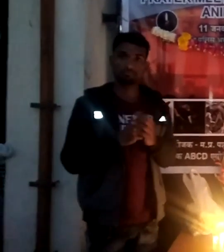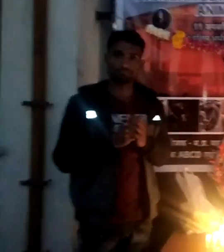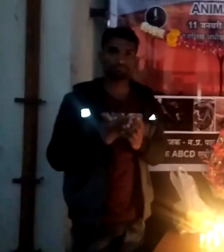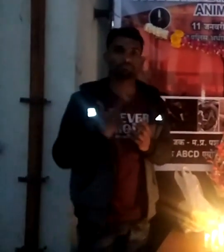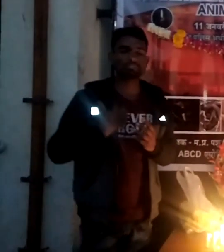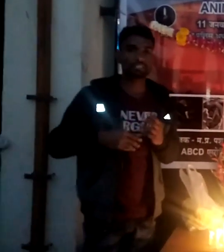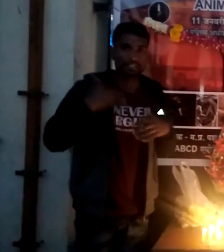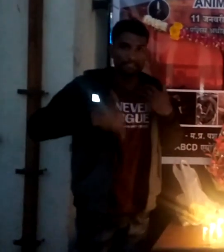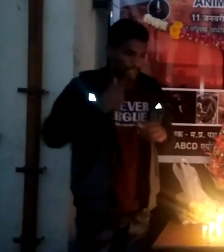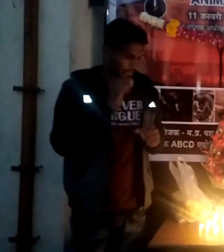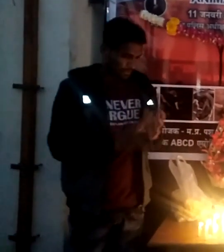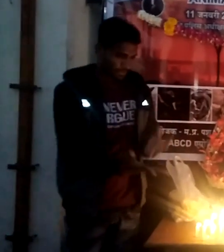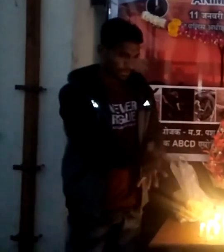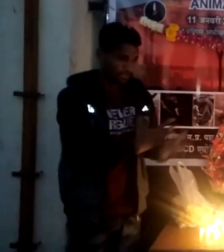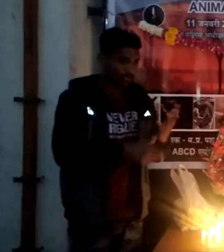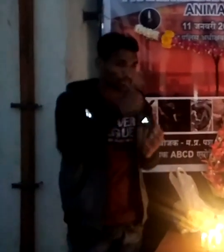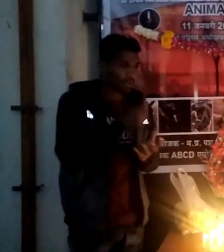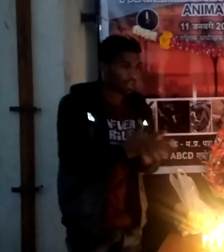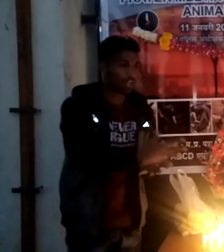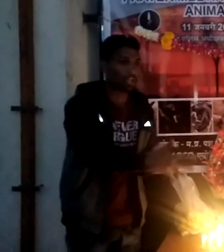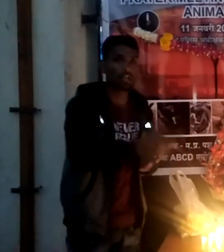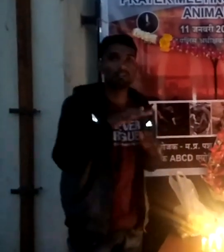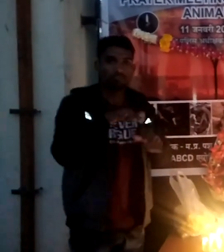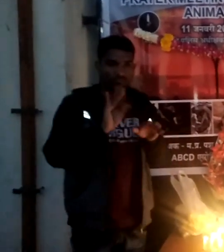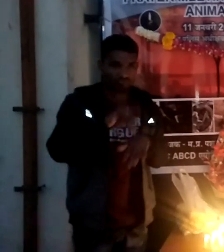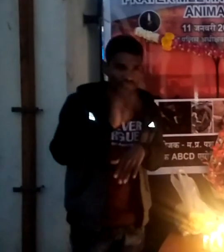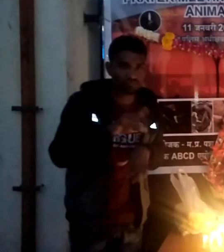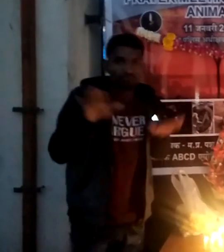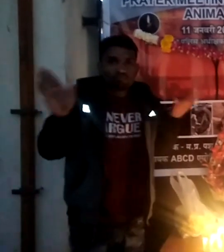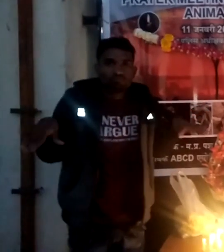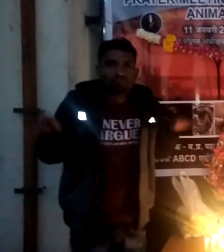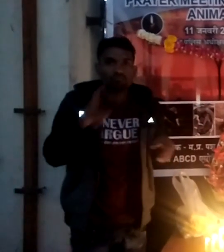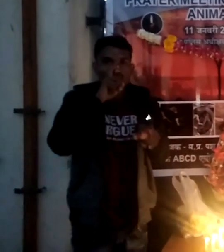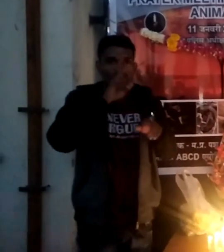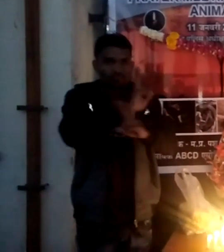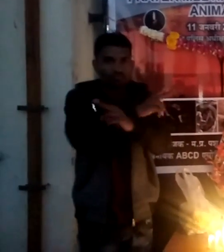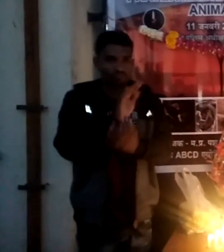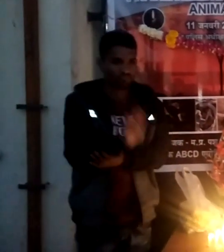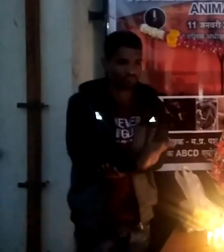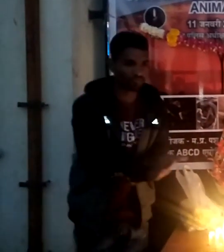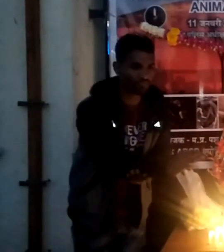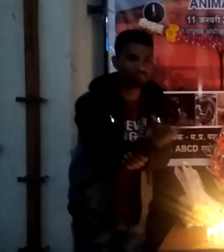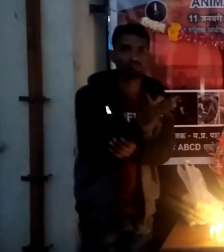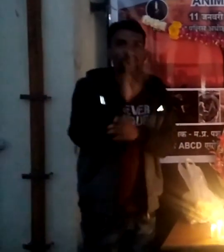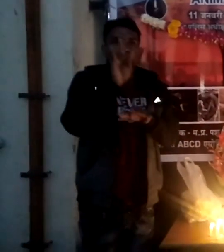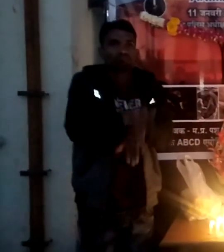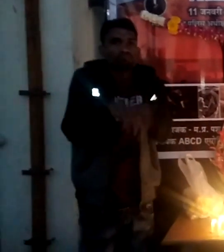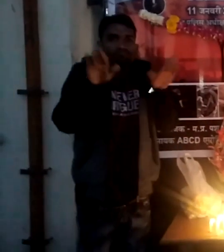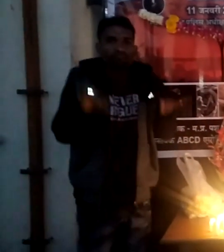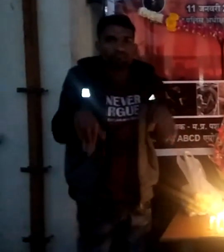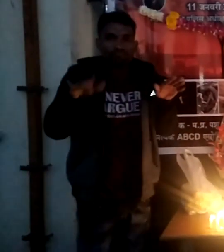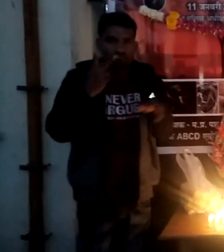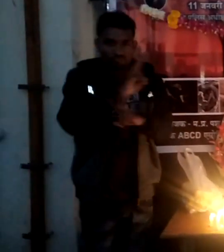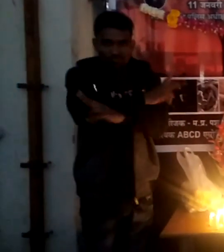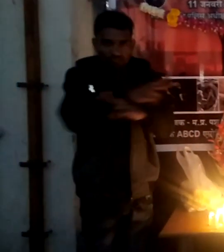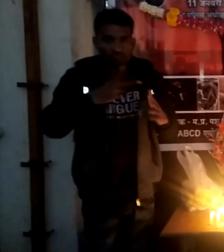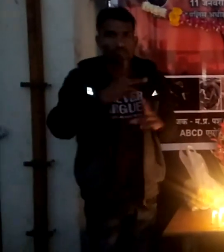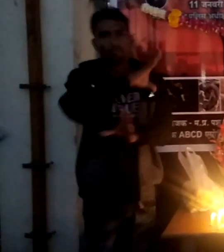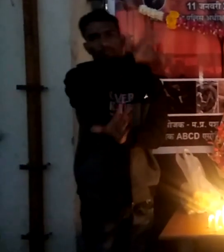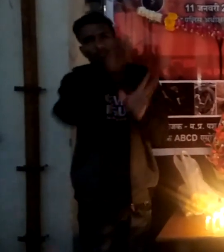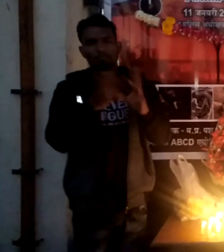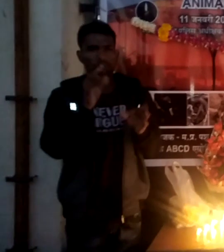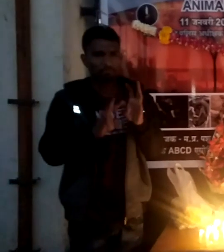की पशु पक्षी थे, ये पूरे ब्रह्मांड के हैं। सिर्फ इंसान जो है वो बाउंड्री बनाता है, पशु